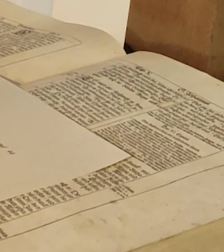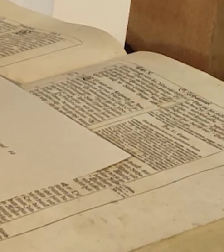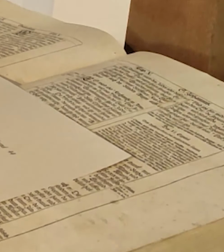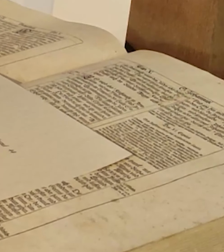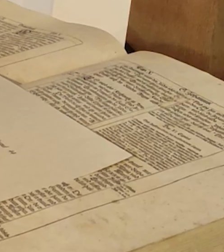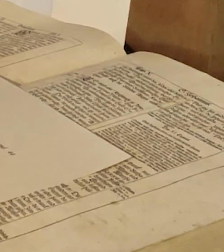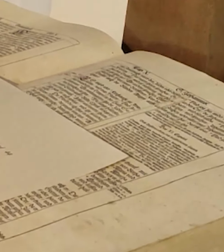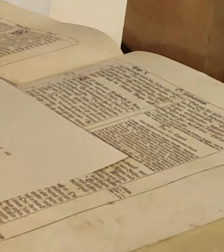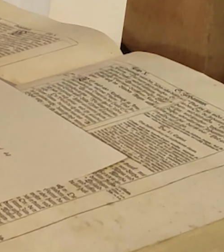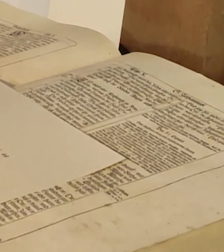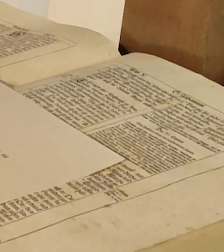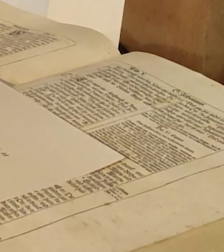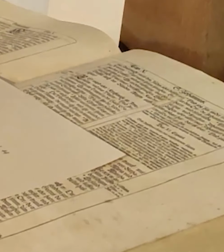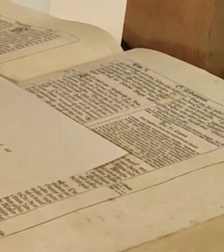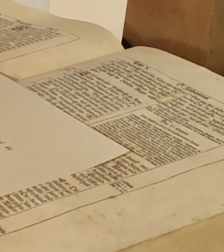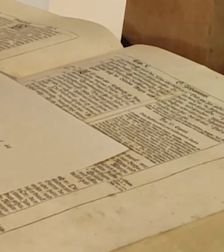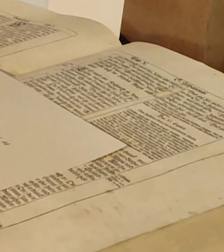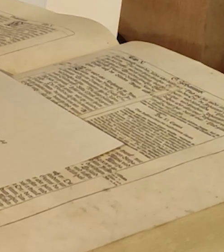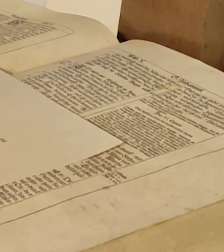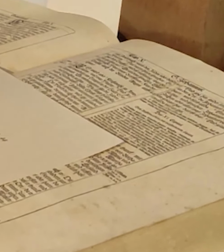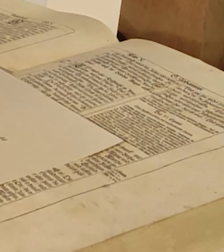So leuchte Gottes Licht für